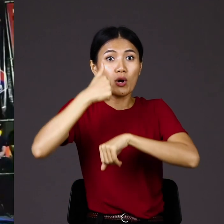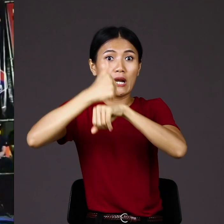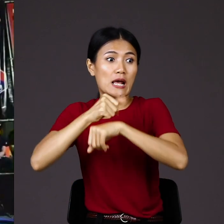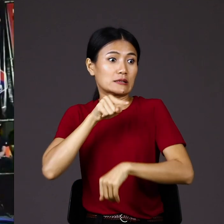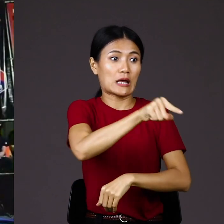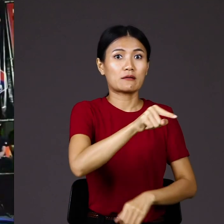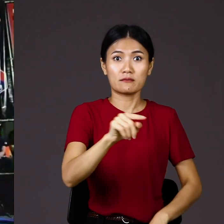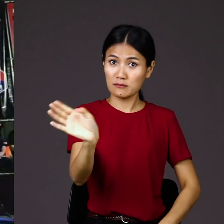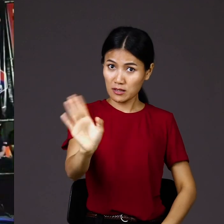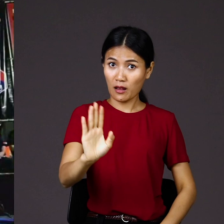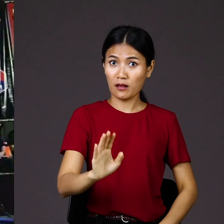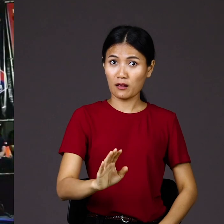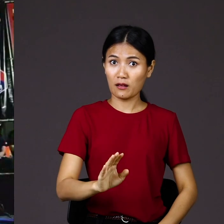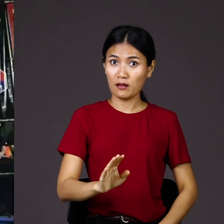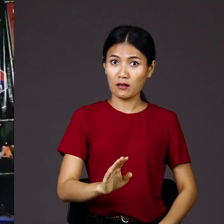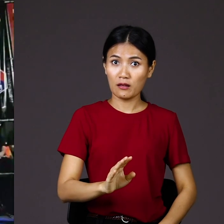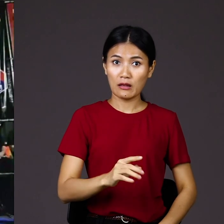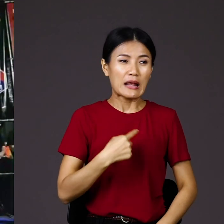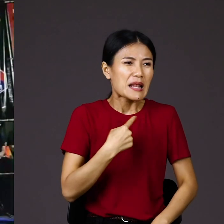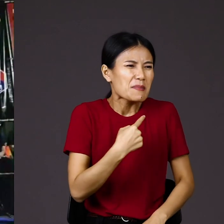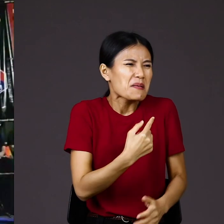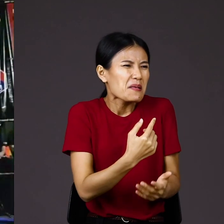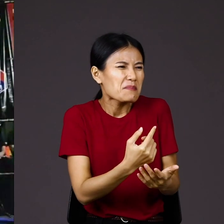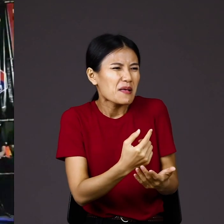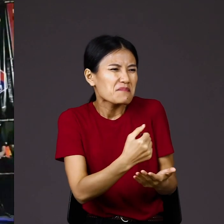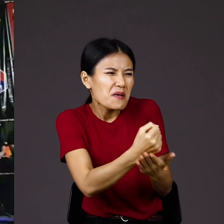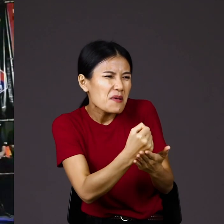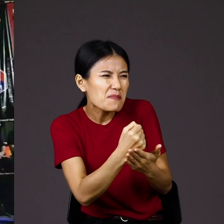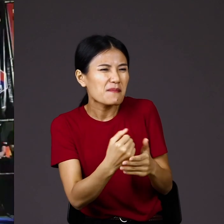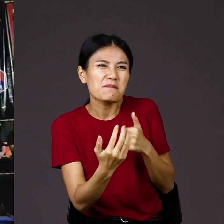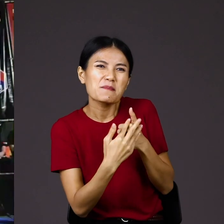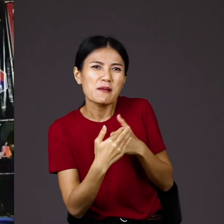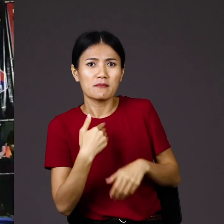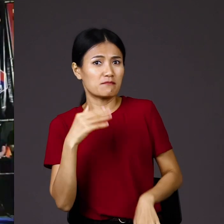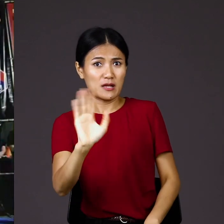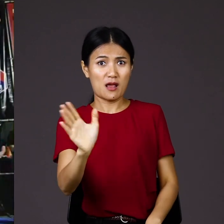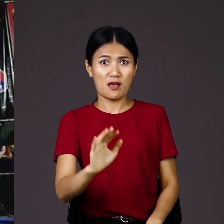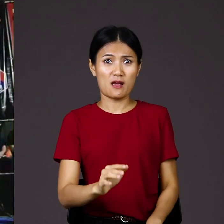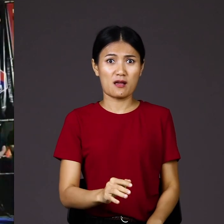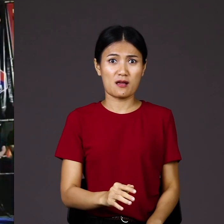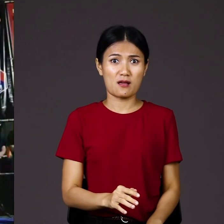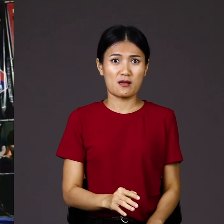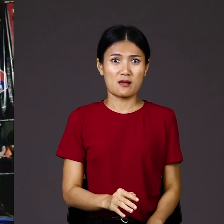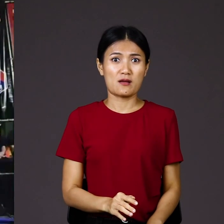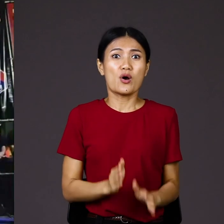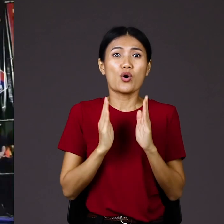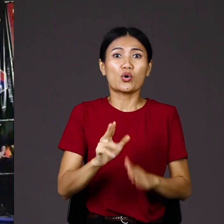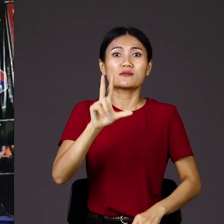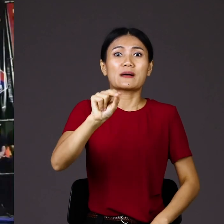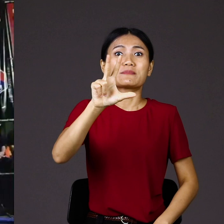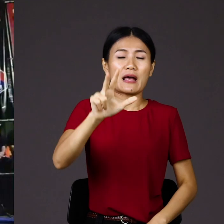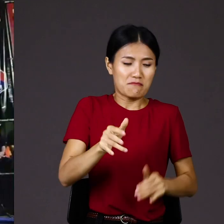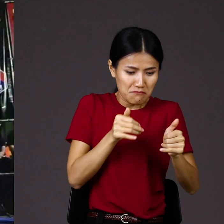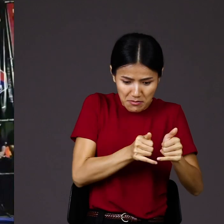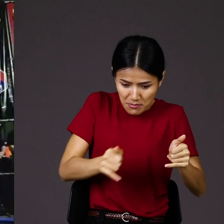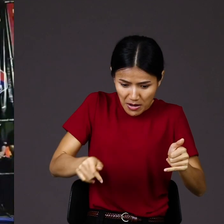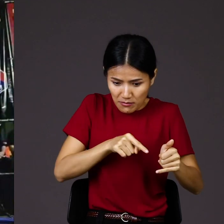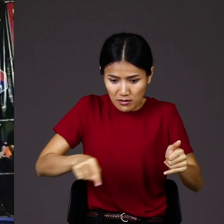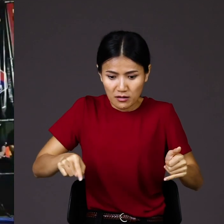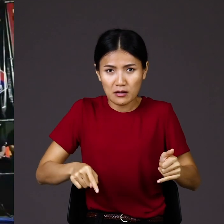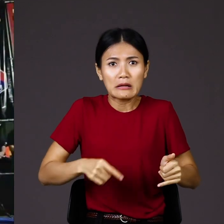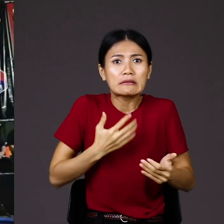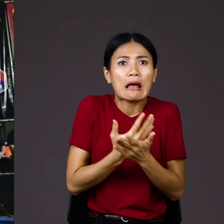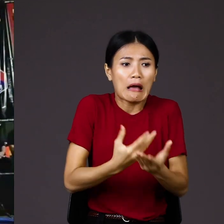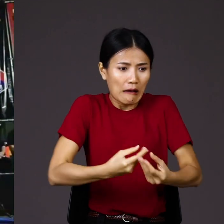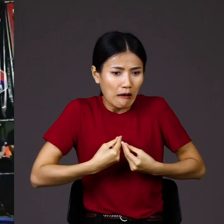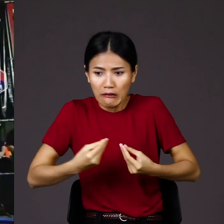บูลย์ครับคุณไพบูลย์ไม่เคยต้องถือกระเป๋าเดินตามผมผู้สมัครสจ33คนไม่เคยต้อง